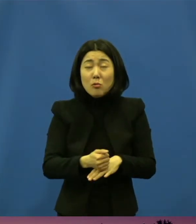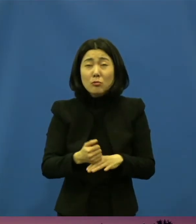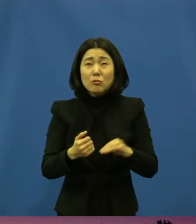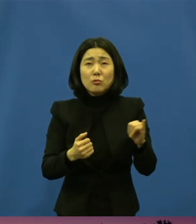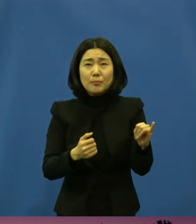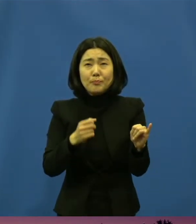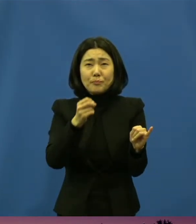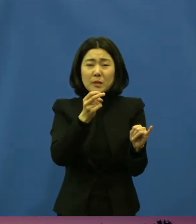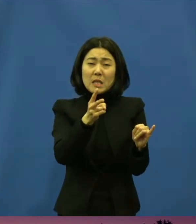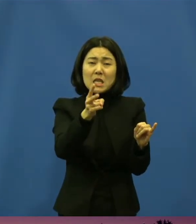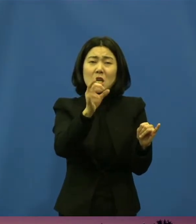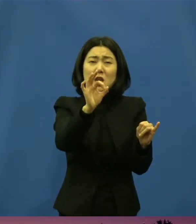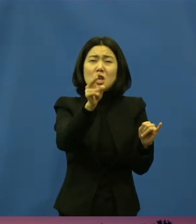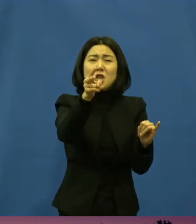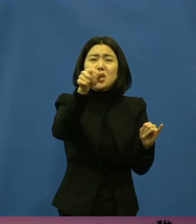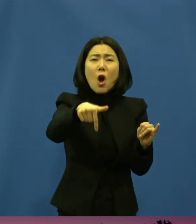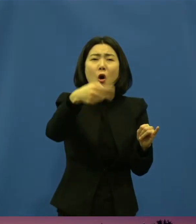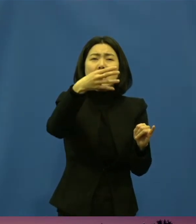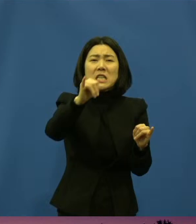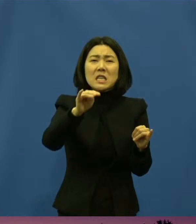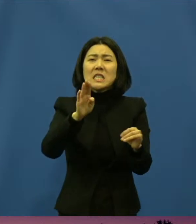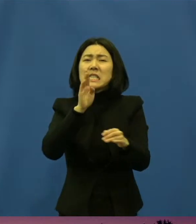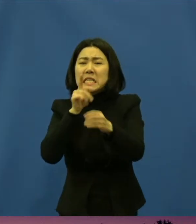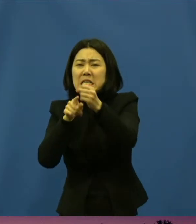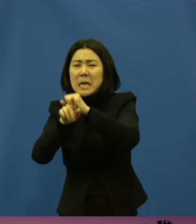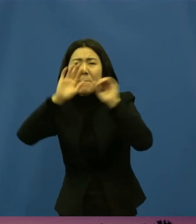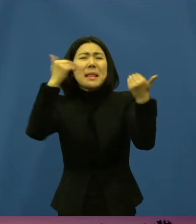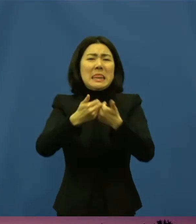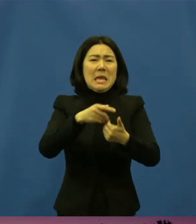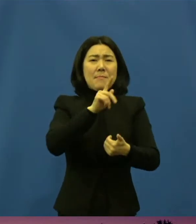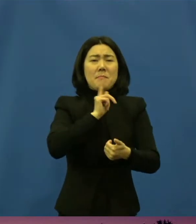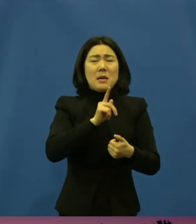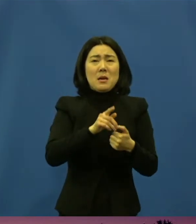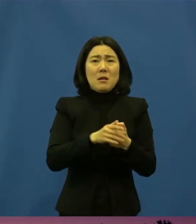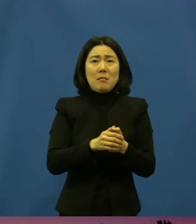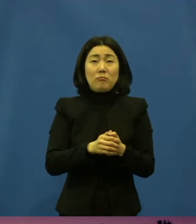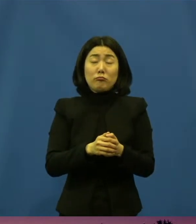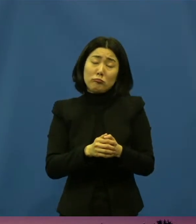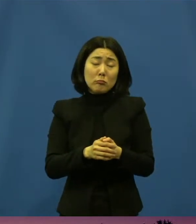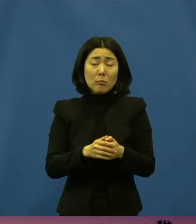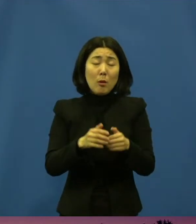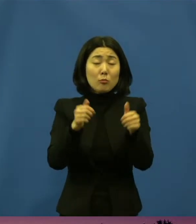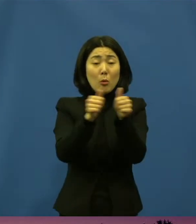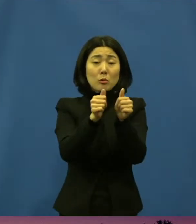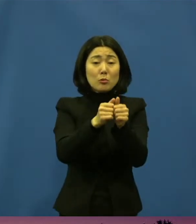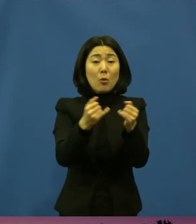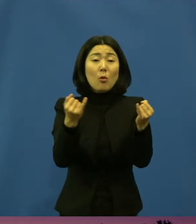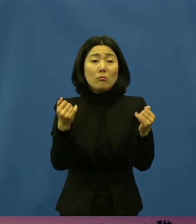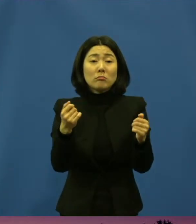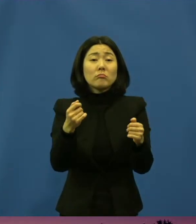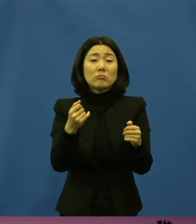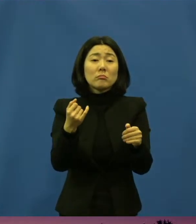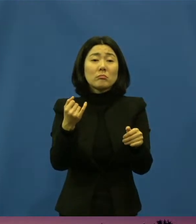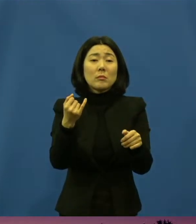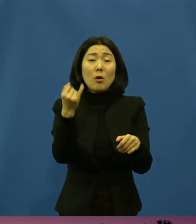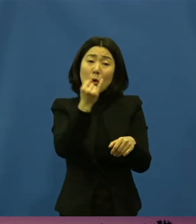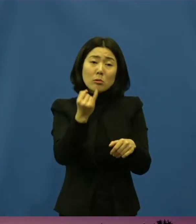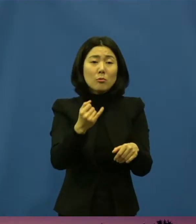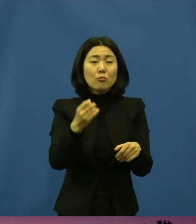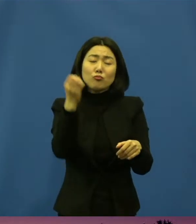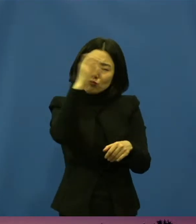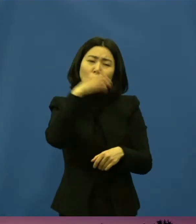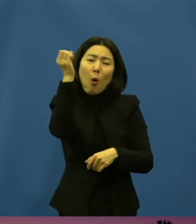쓰며 그와 같이 남자들도 순리대로 여자 쓰기를 버리고 서로 향하여 음욕이 부릴